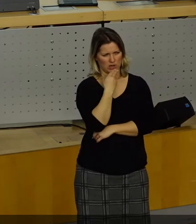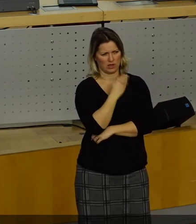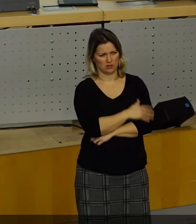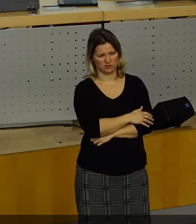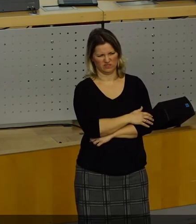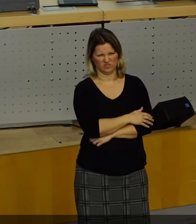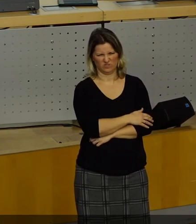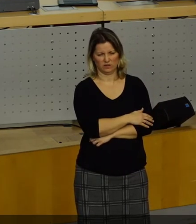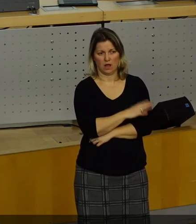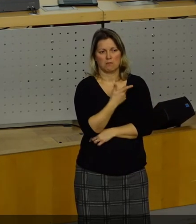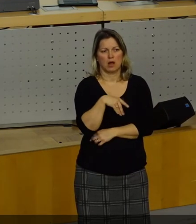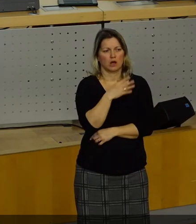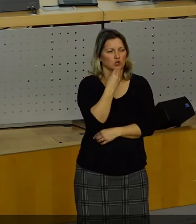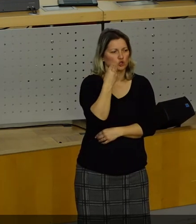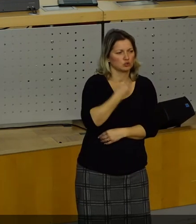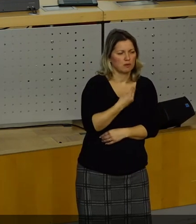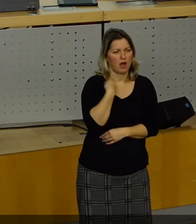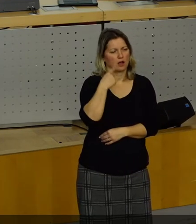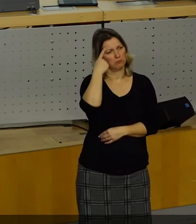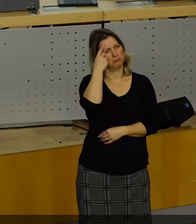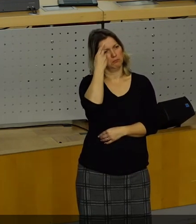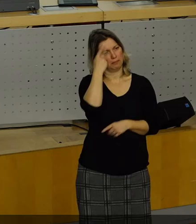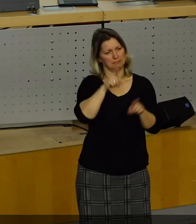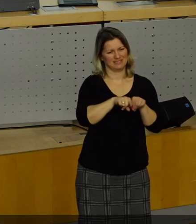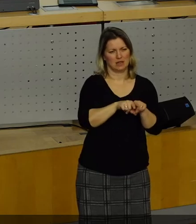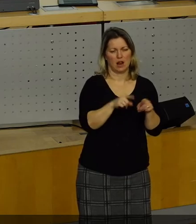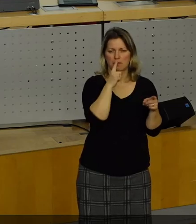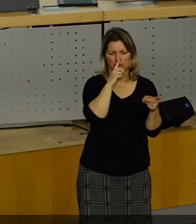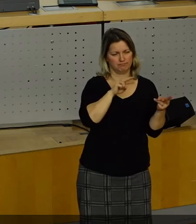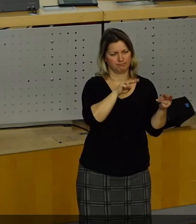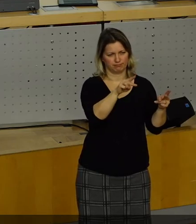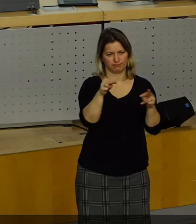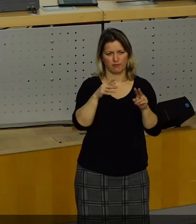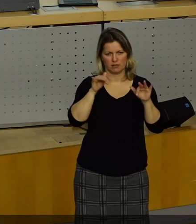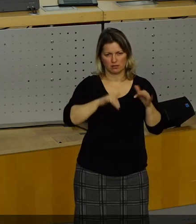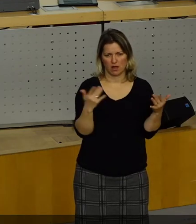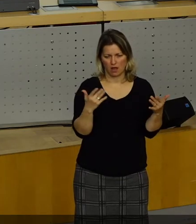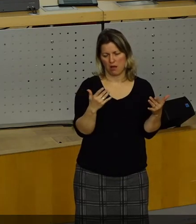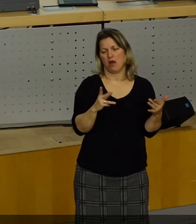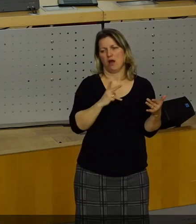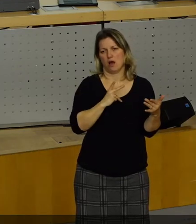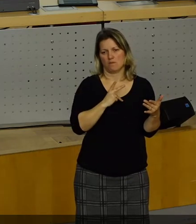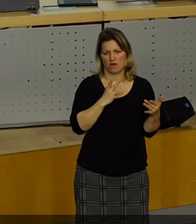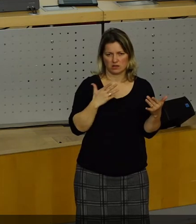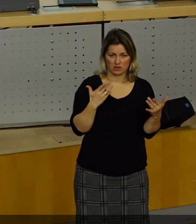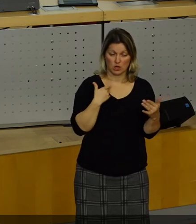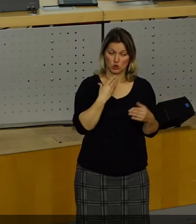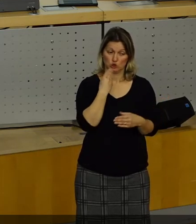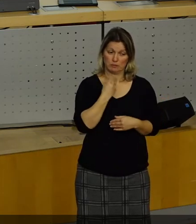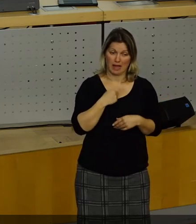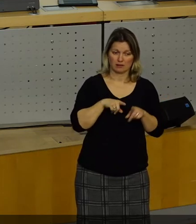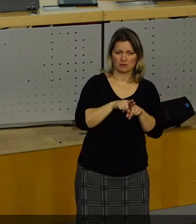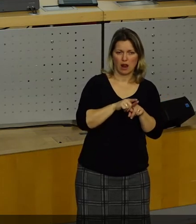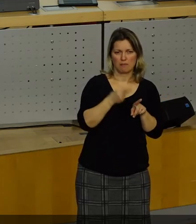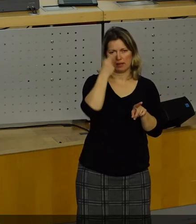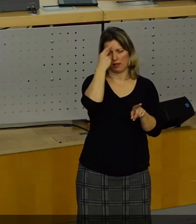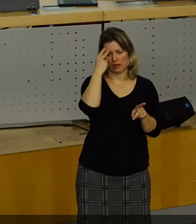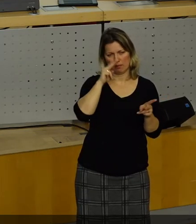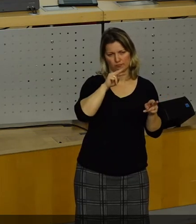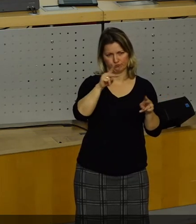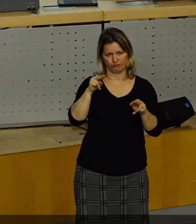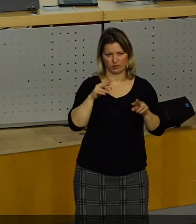ja, wahrscheinlich keinen so langen Bestand haben werden. Inzwischen ist das anders, weil ich nehme zumindest wahr,